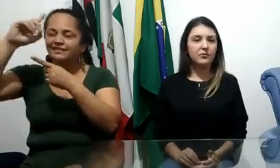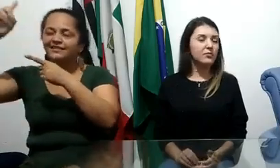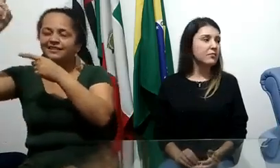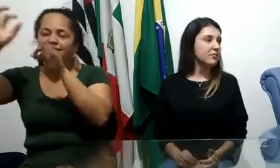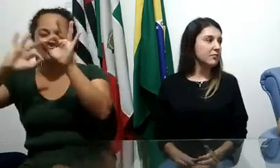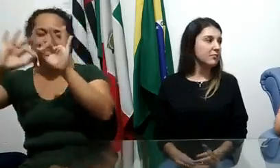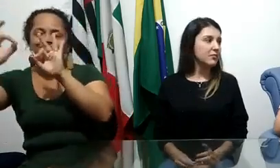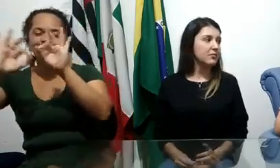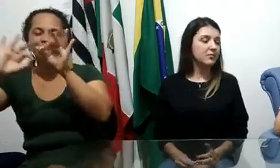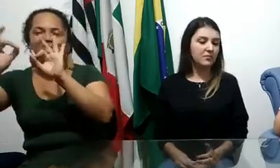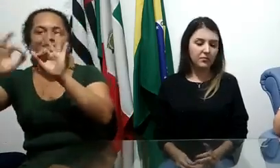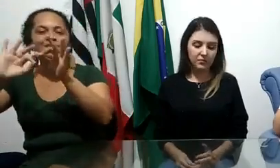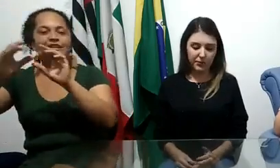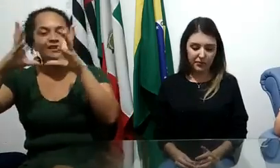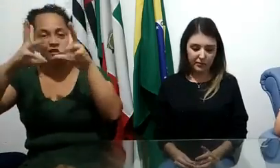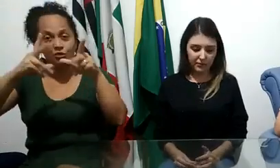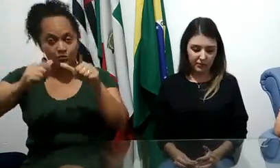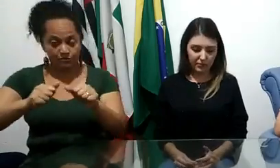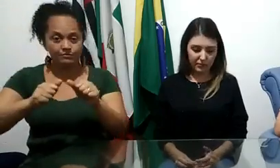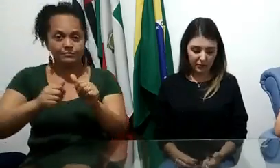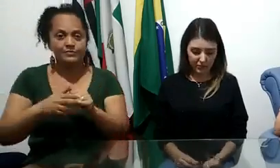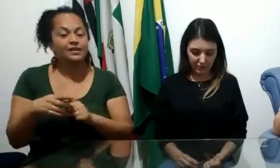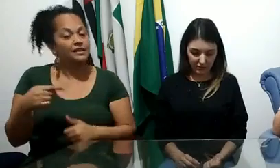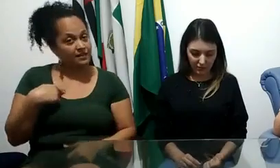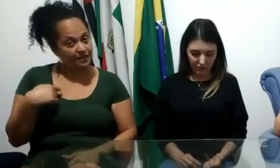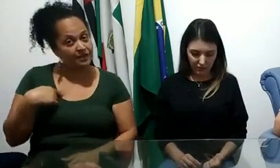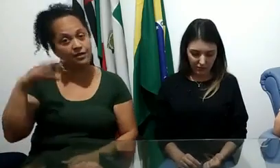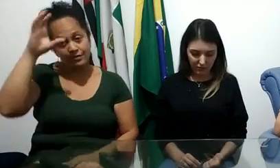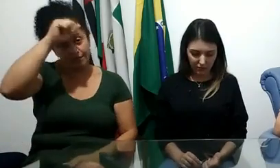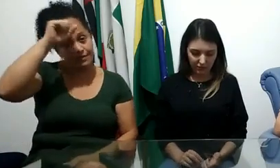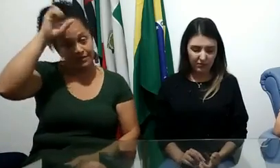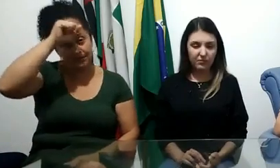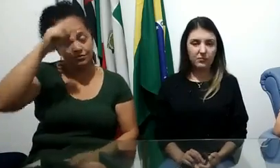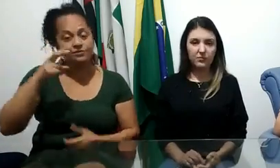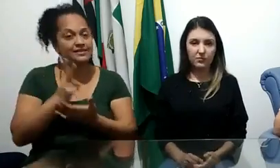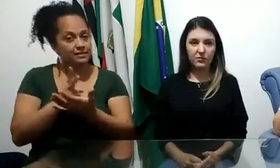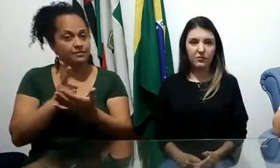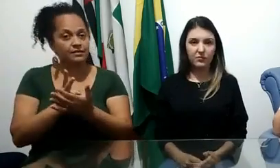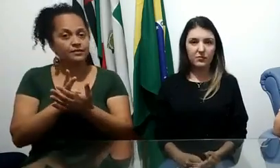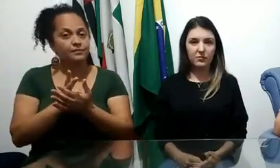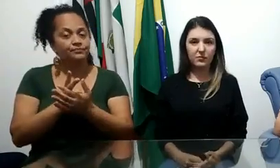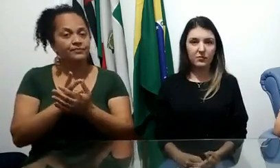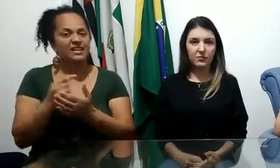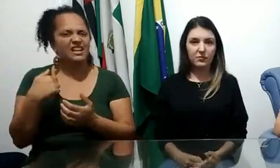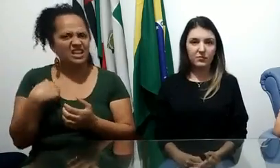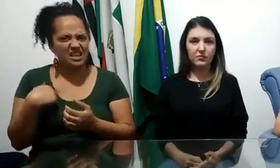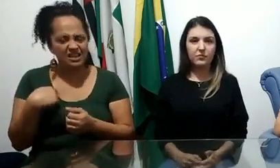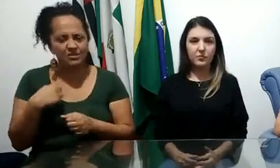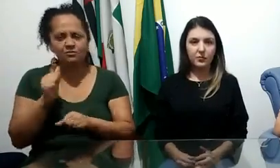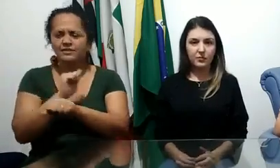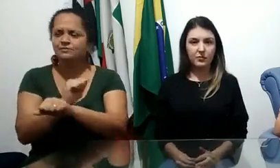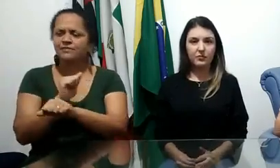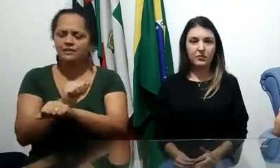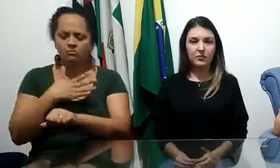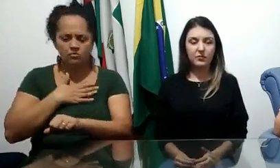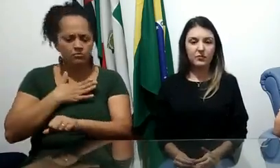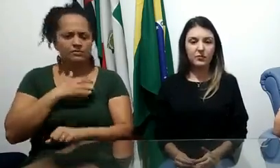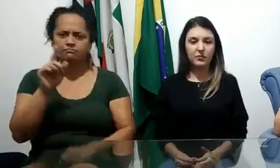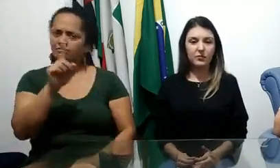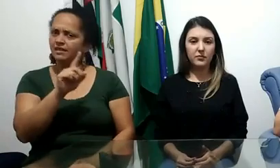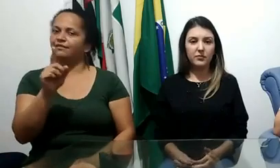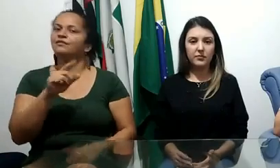dos segredos que eu tenho aprendido esses últimos dias. A não depender de mim mesmo, mas a depender mais de Deus. Porque quando a